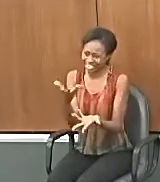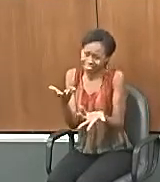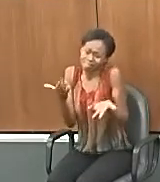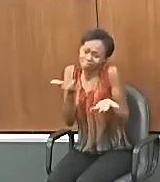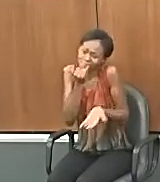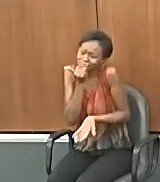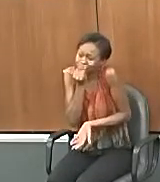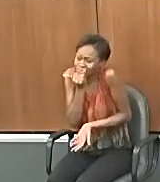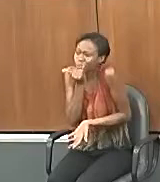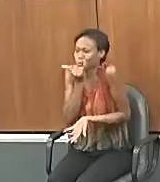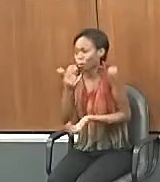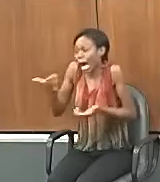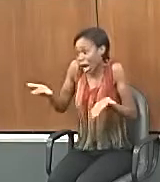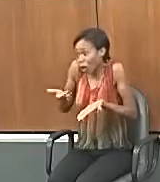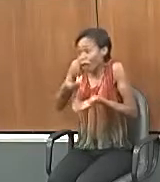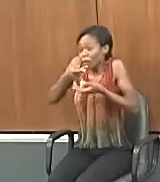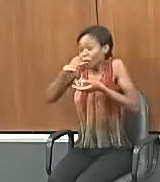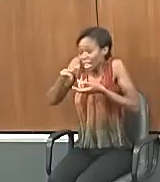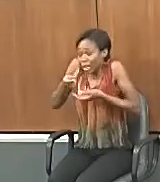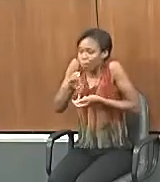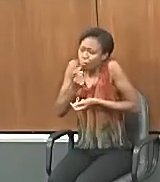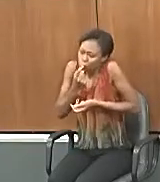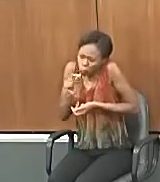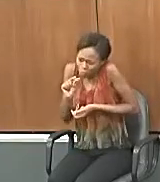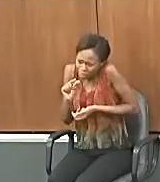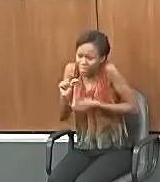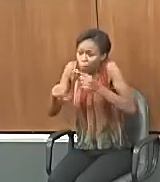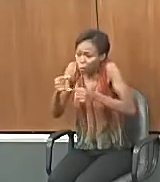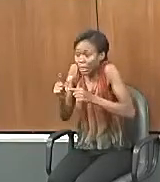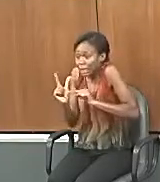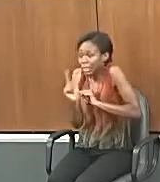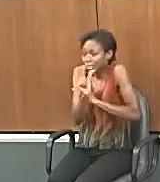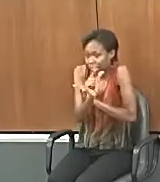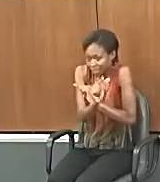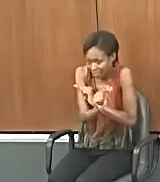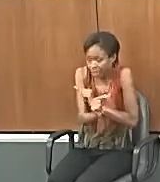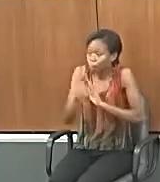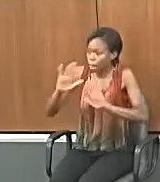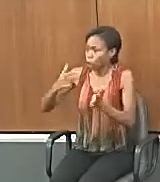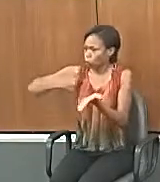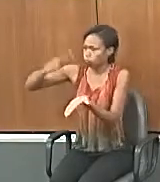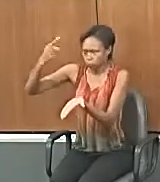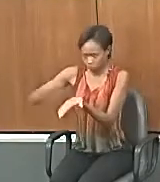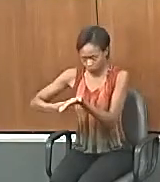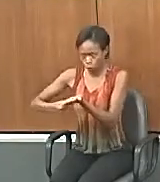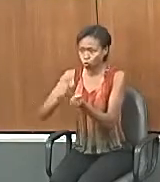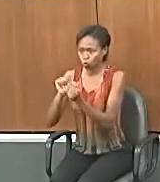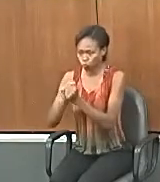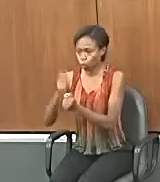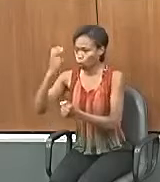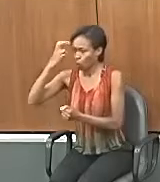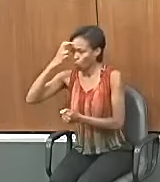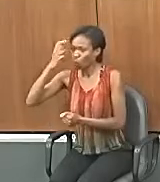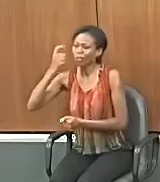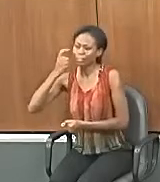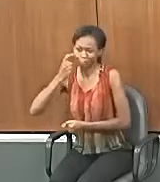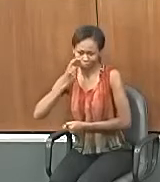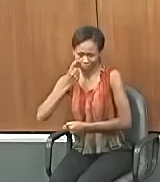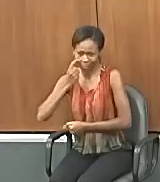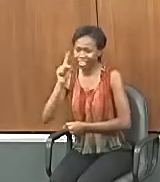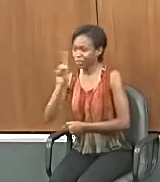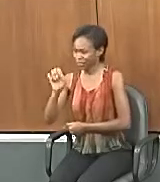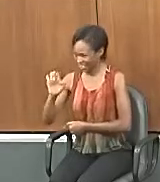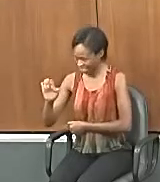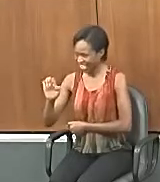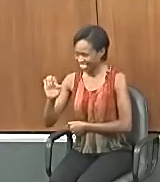deixar aqui a minha fala o meu compromisso através da comissão juntamente com o deputado josé guilherme que é o deputado